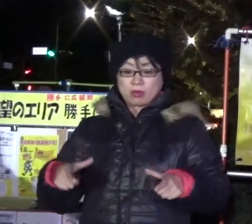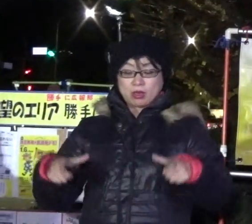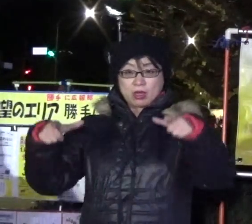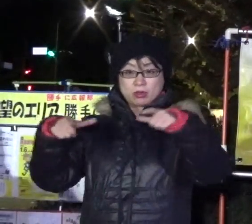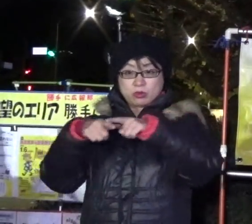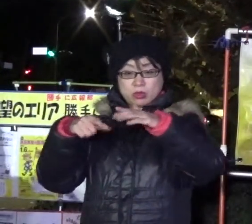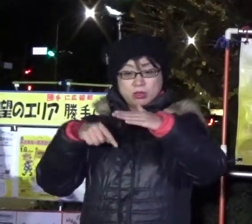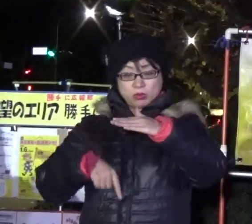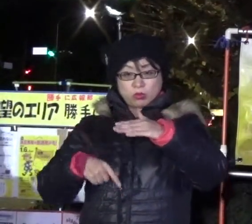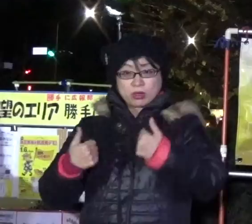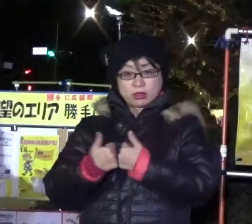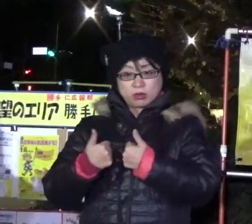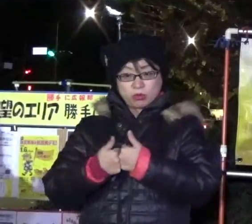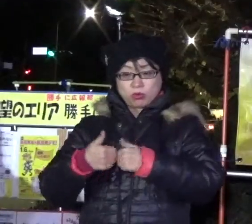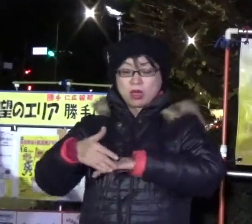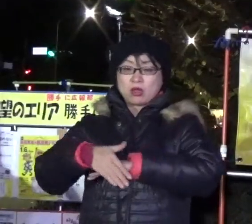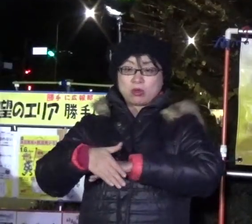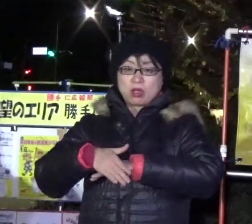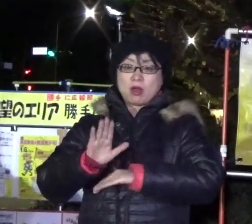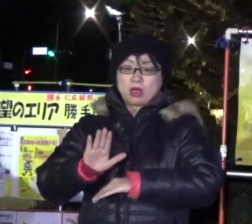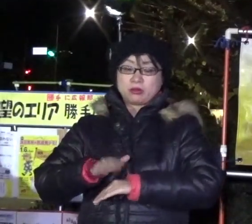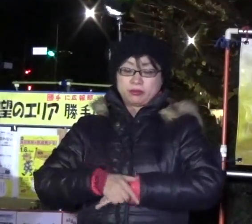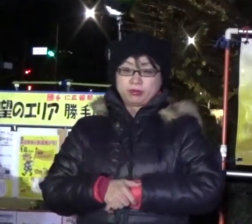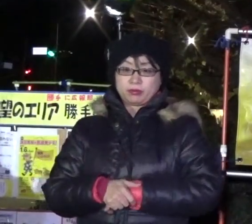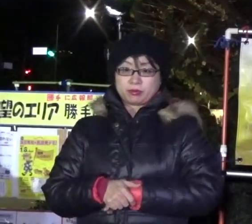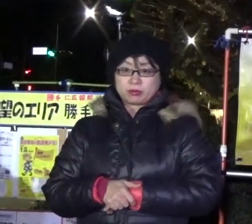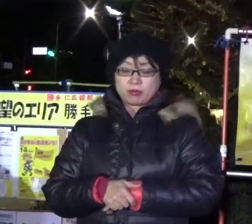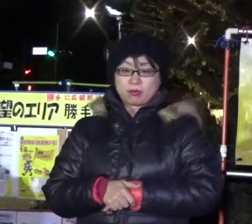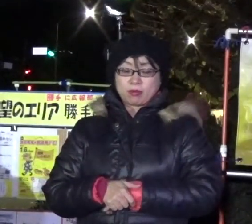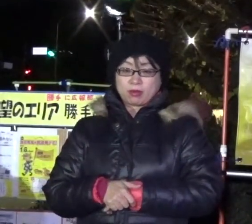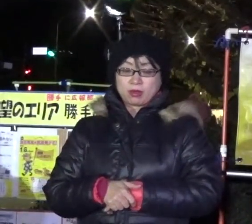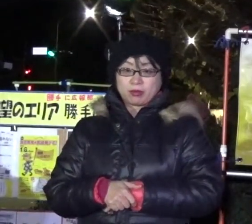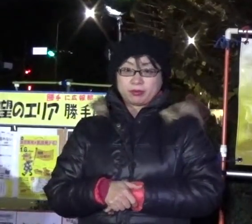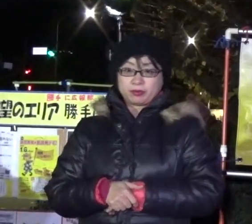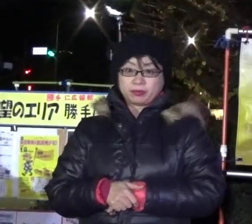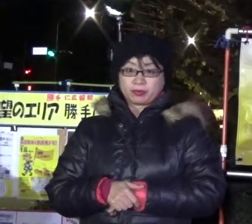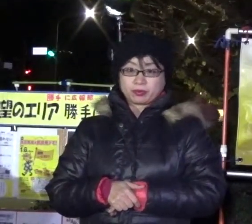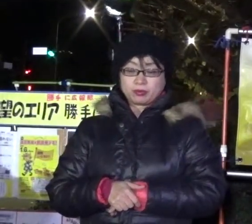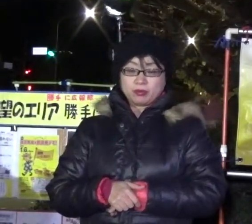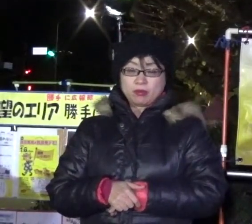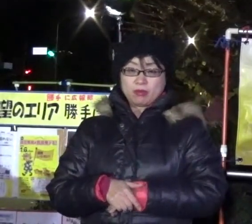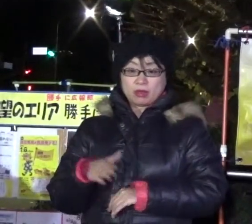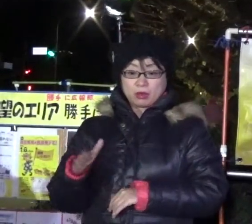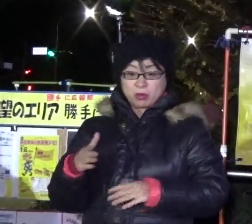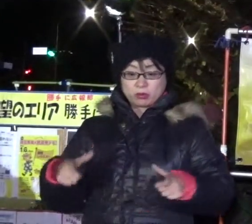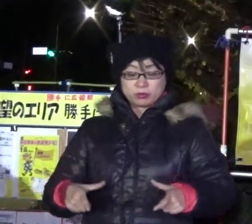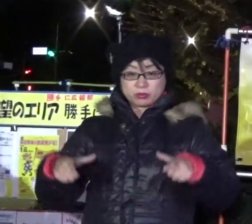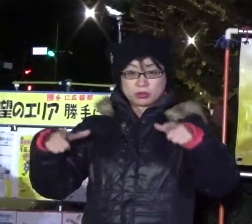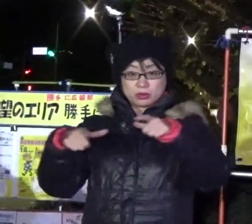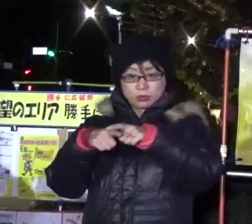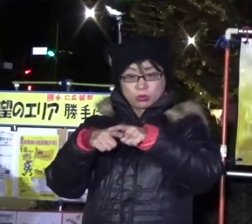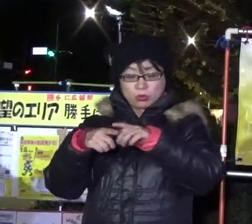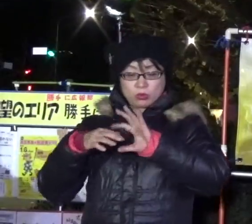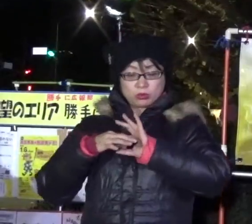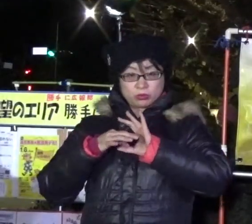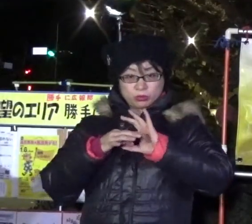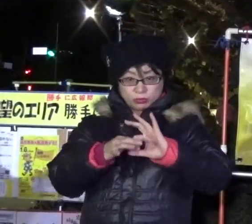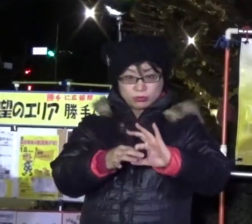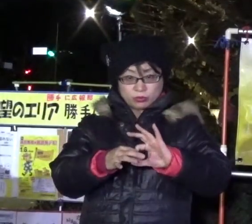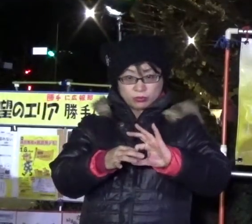留に関しての議論はする予定だと。で、ただタンクの貯留を継続するとしても